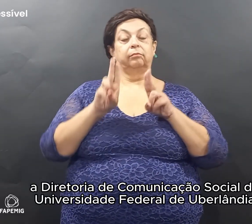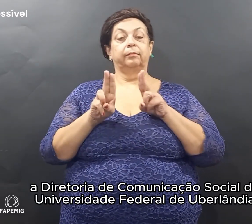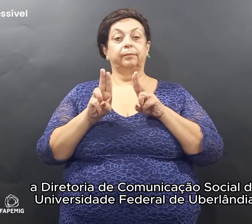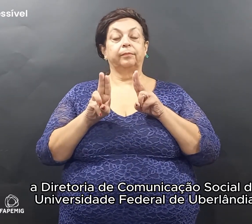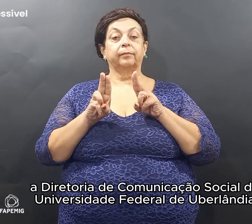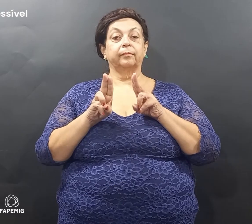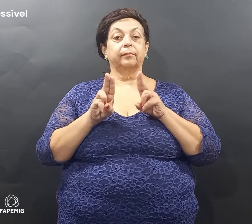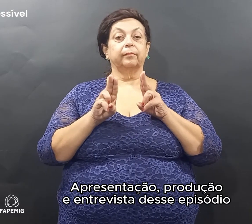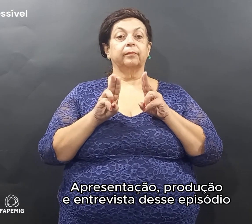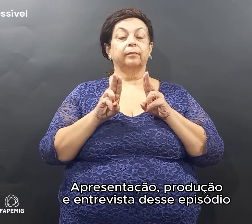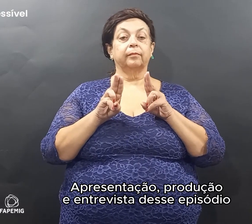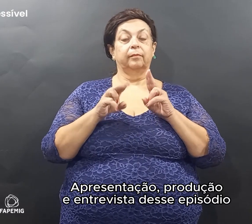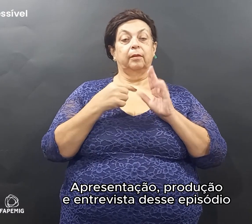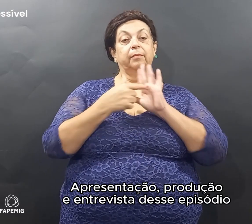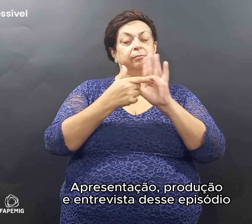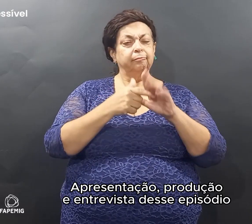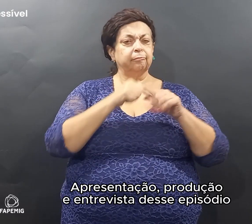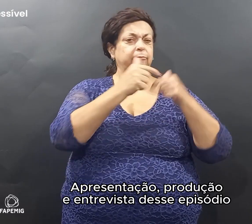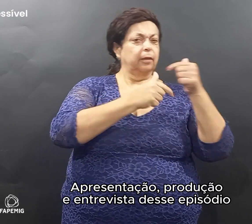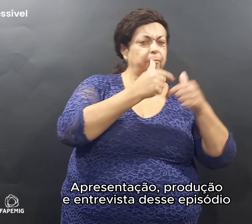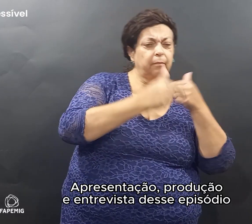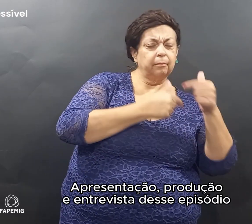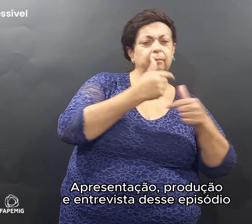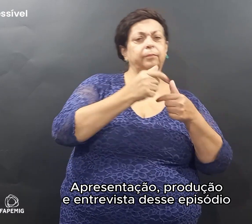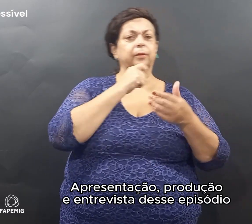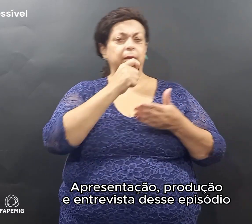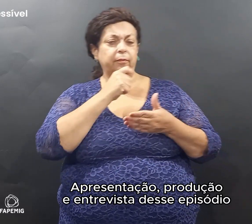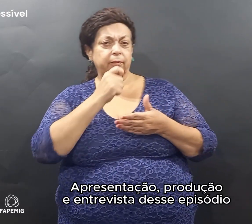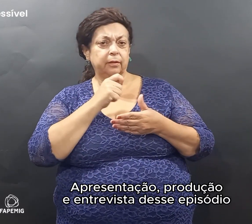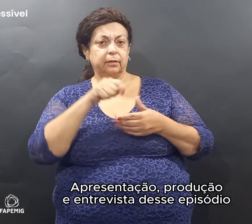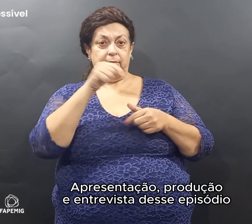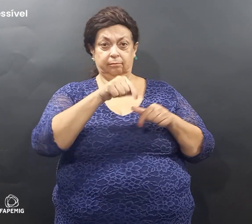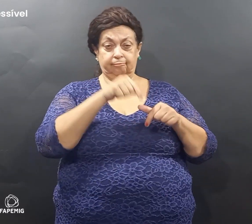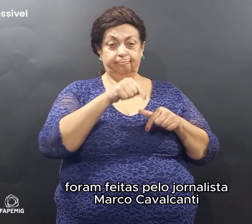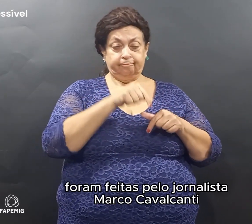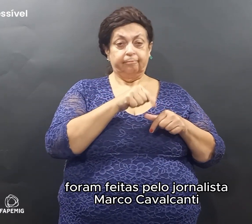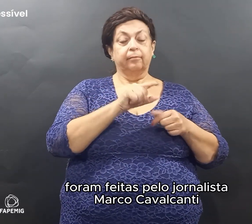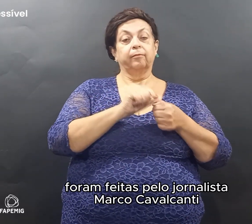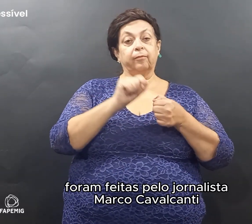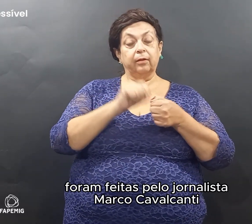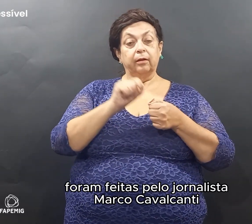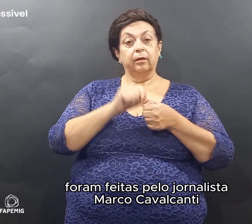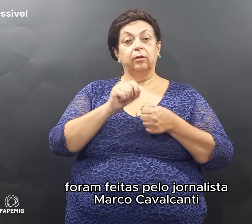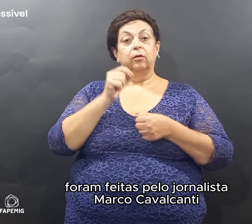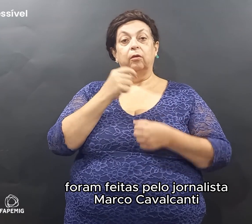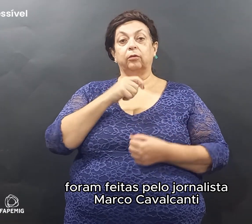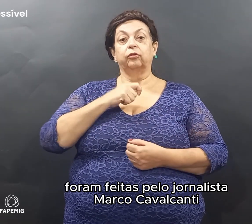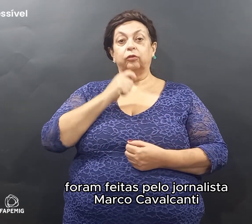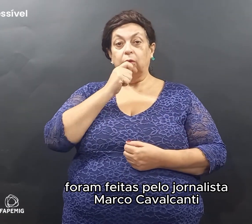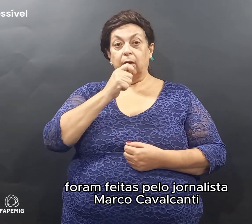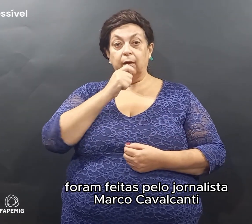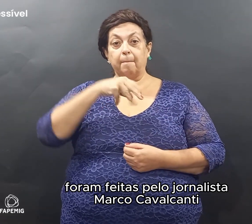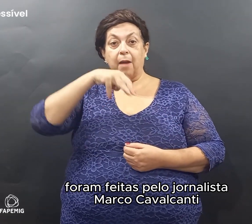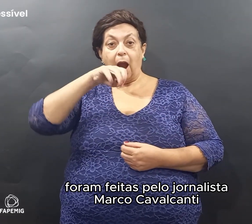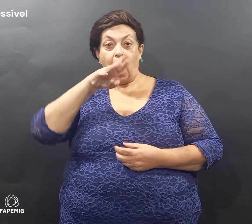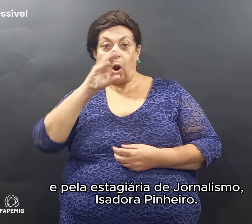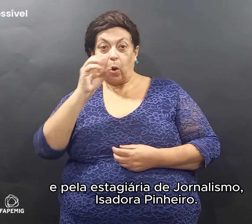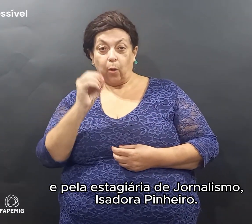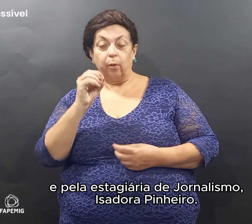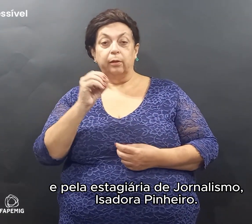Uberlândia. A apresentação, produção e entrevista desse episódio foram feitas pelo jornalista Marco Cavalcante e pela estagiária